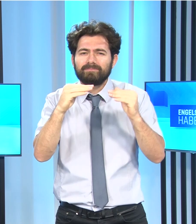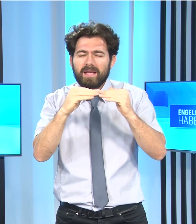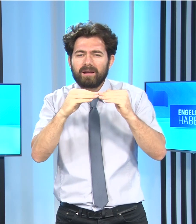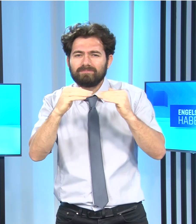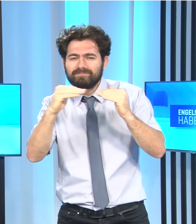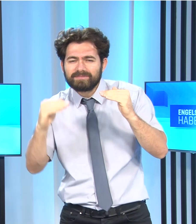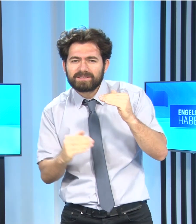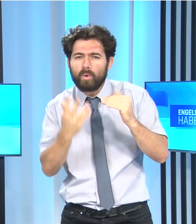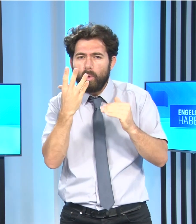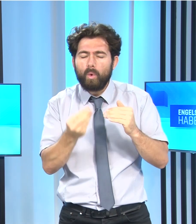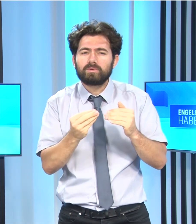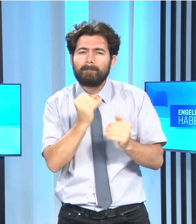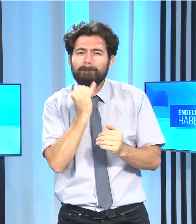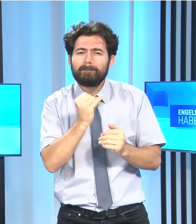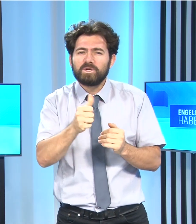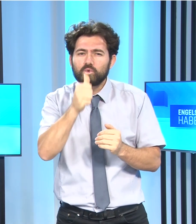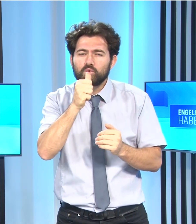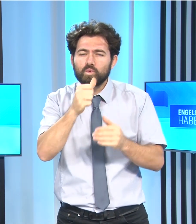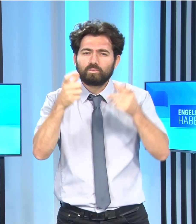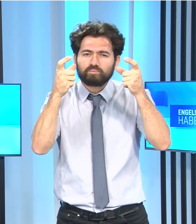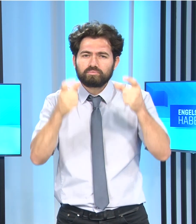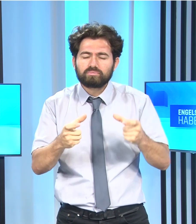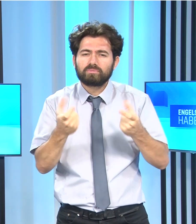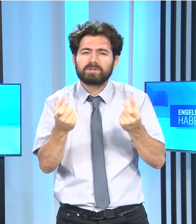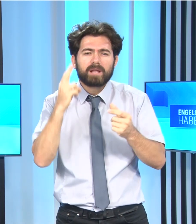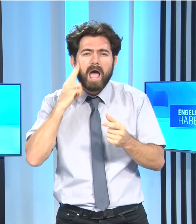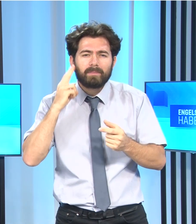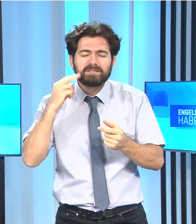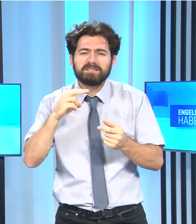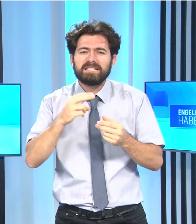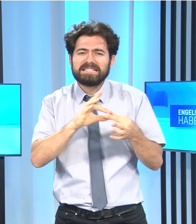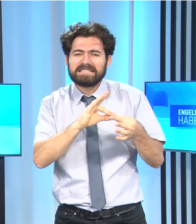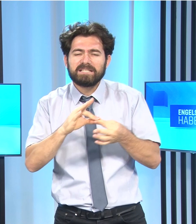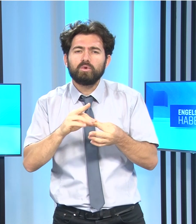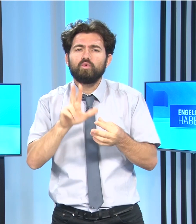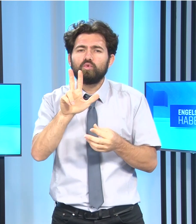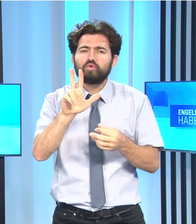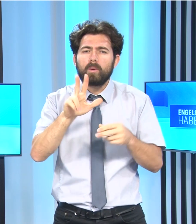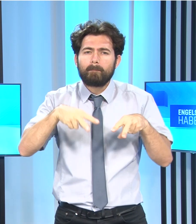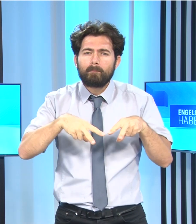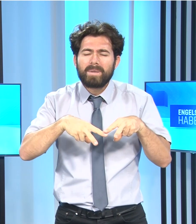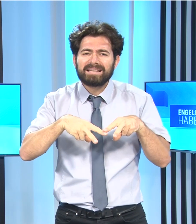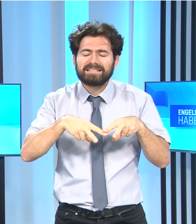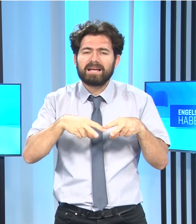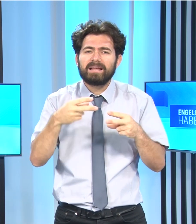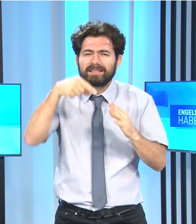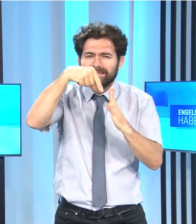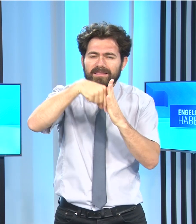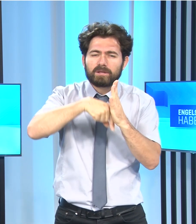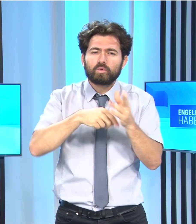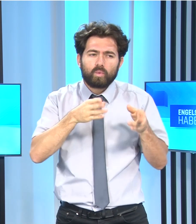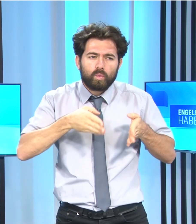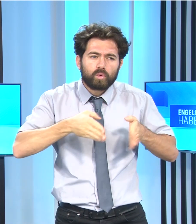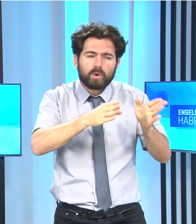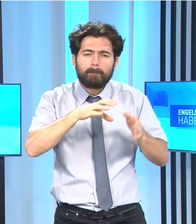atık toplama havuzundaki atıkların arıtılmasıyla ilgili 3 metre derinlikteki koridor bölümünde